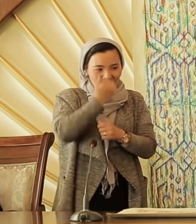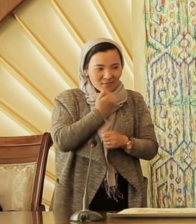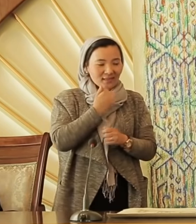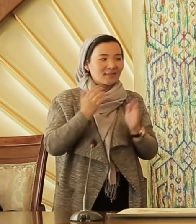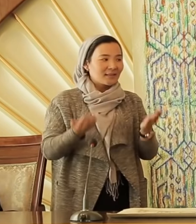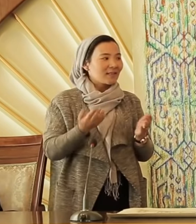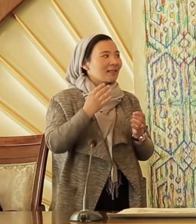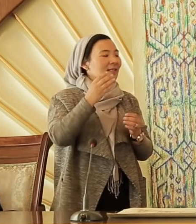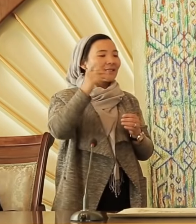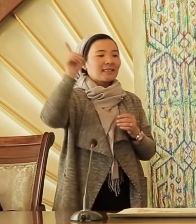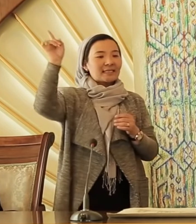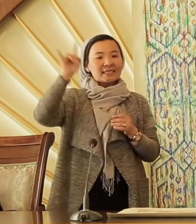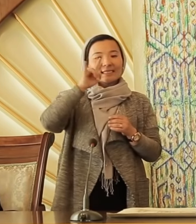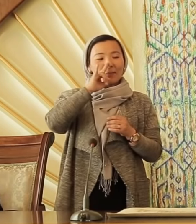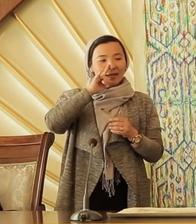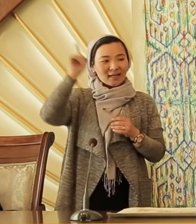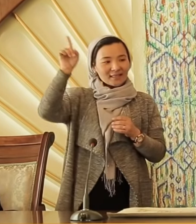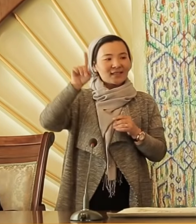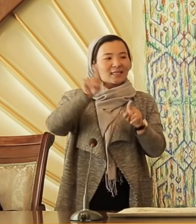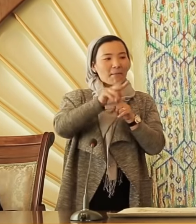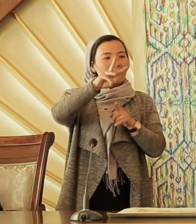Samarqandda Tillakori madrasada